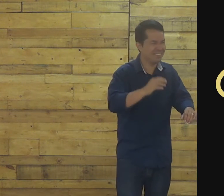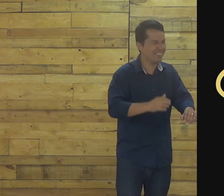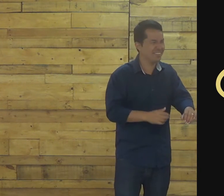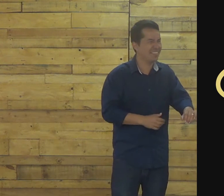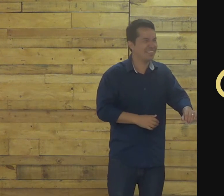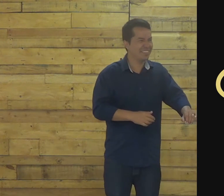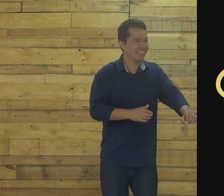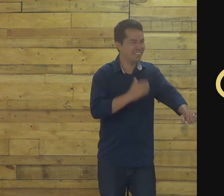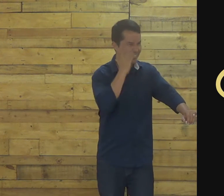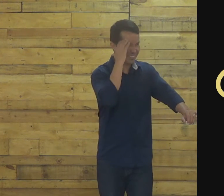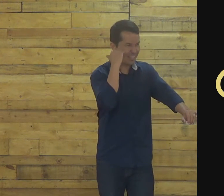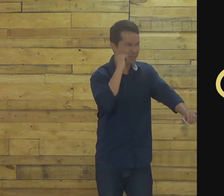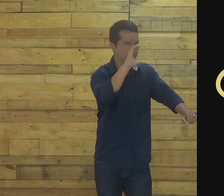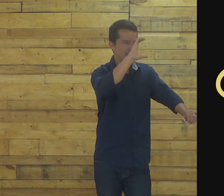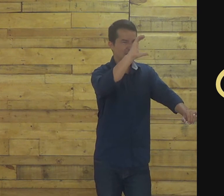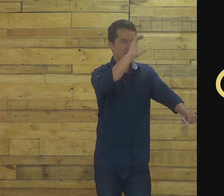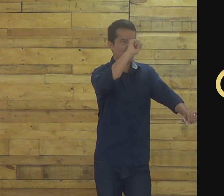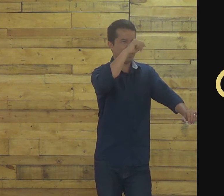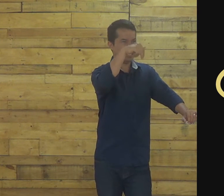Não!